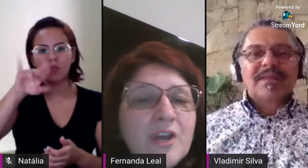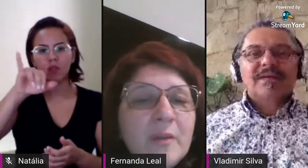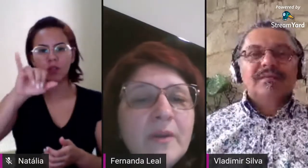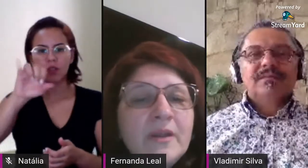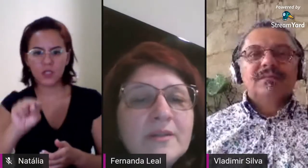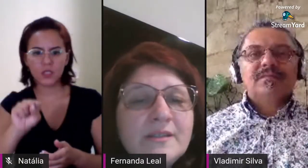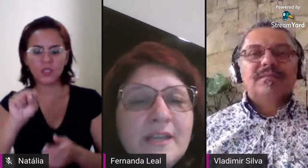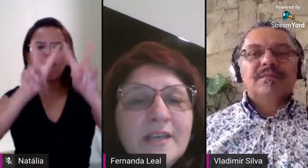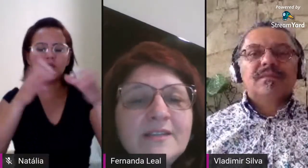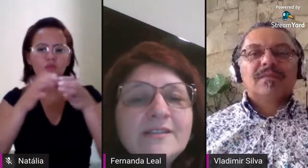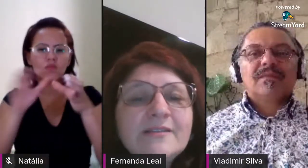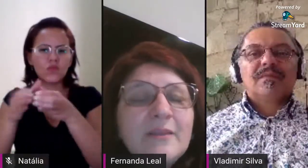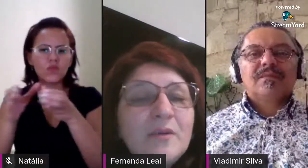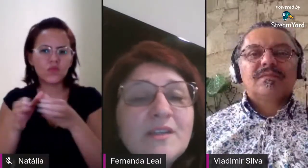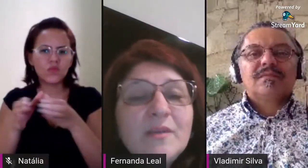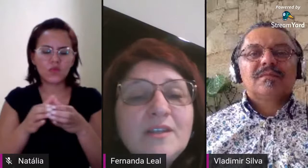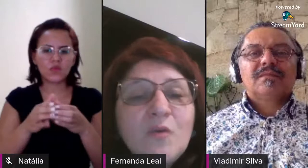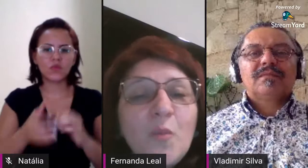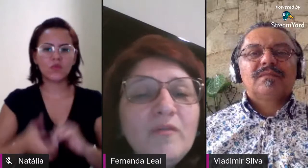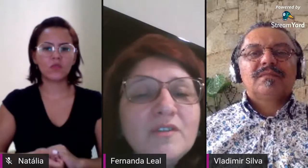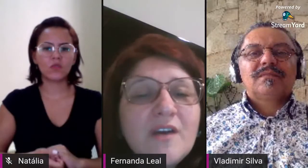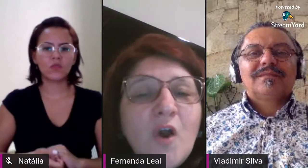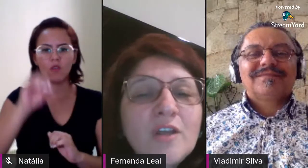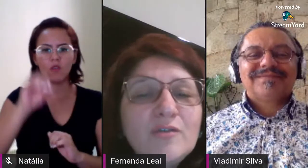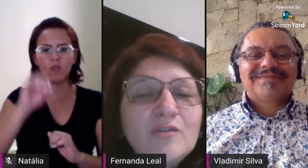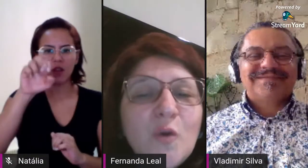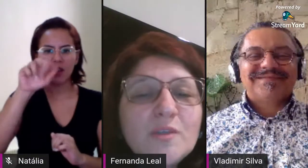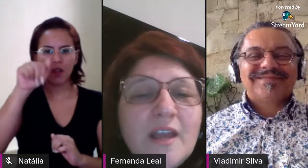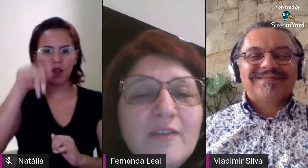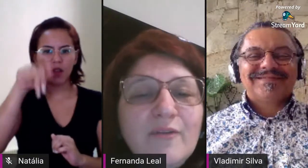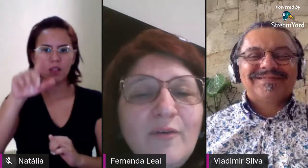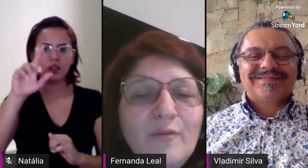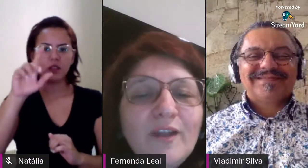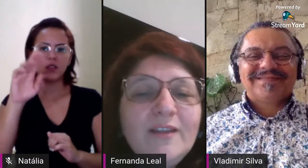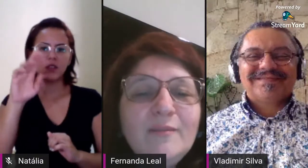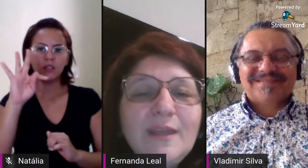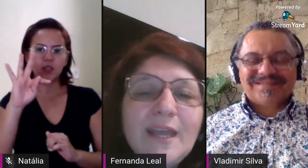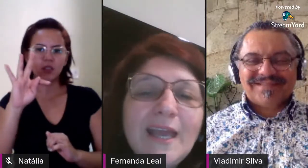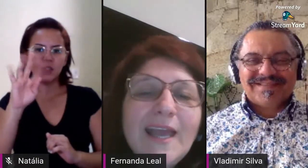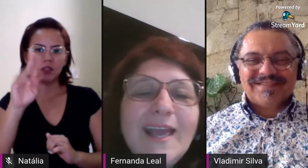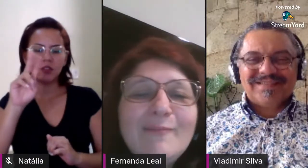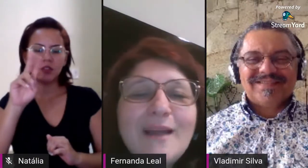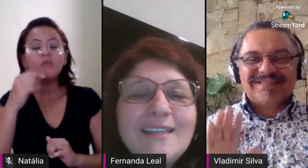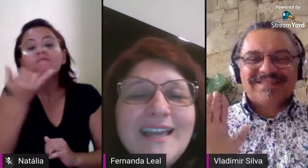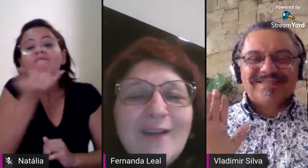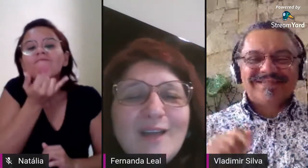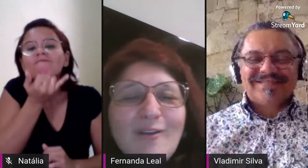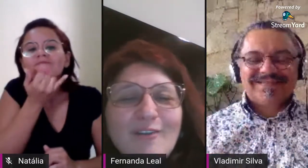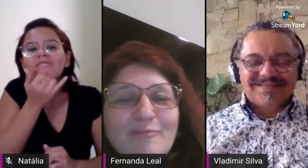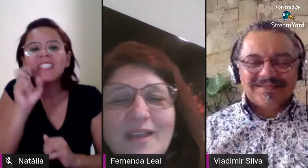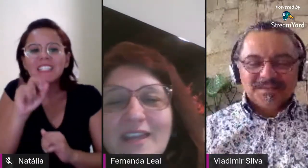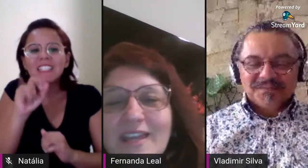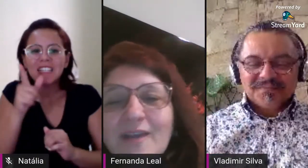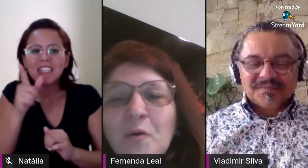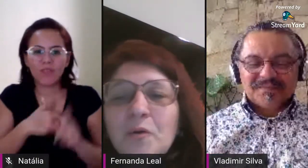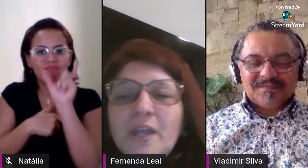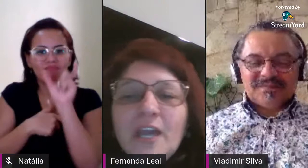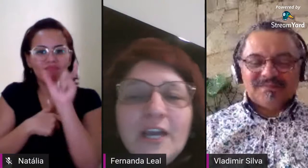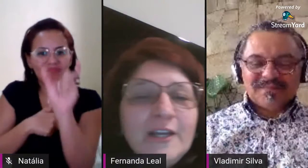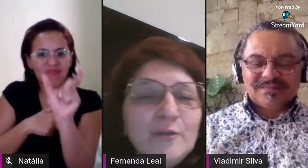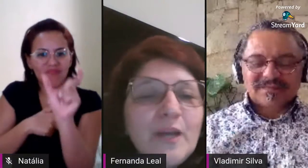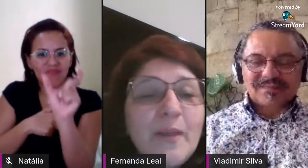Orleans Chamber Singers, depois você me desculpa e você corrige os nomes aí, viu, Vladimir? Madrigal da UFPI,